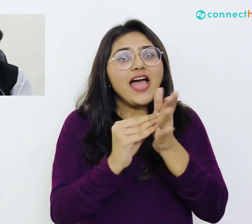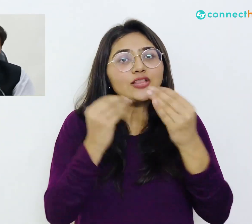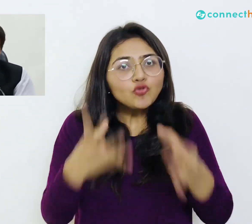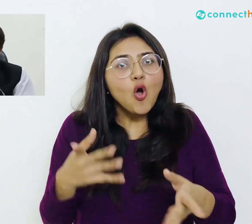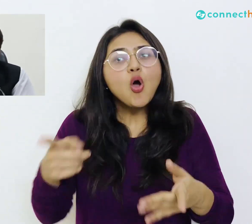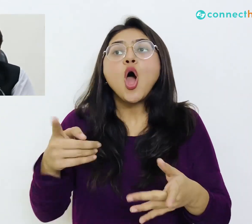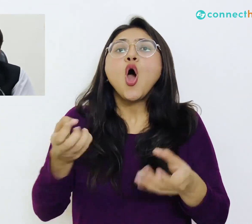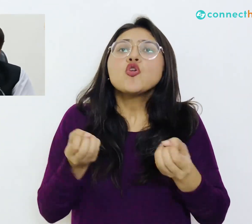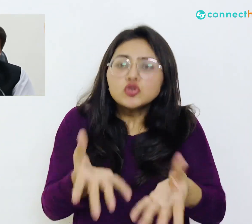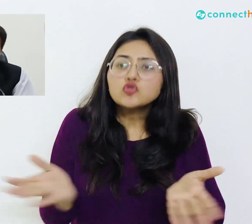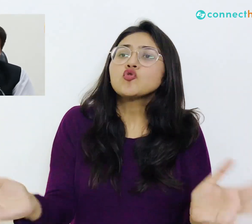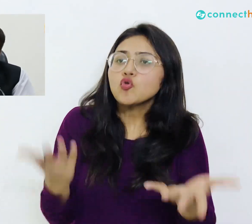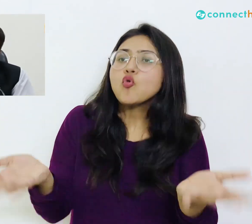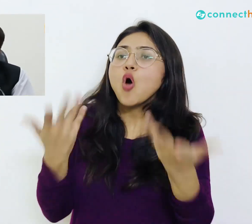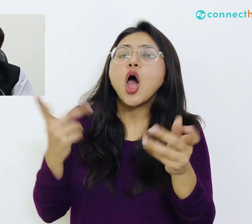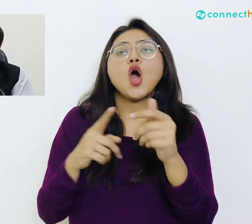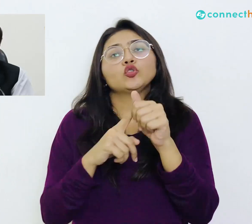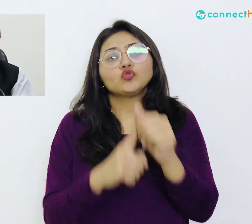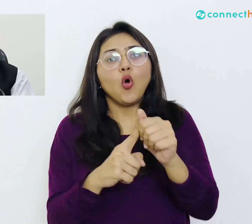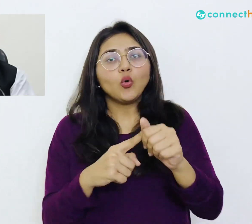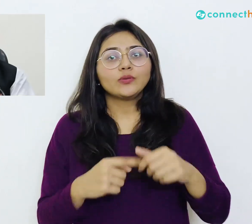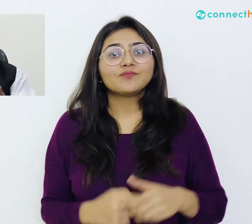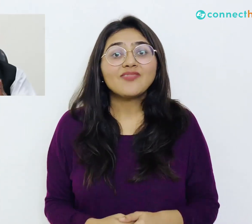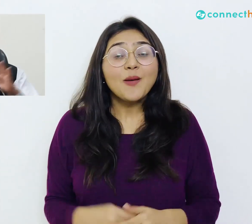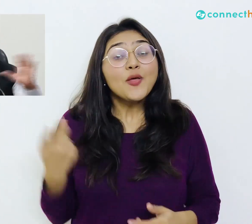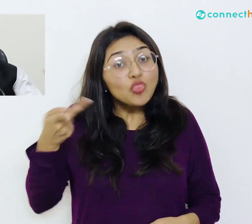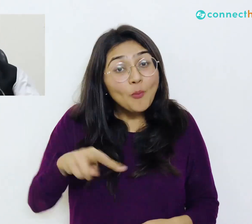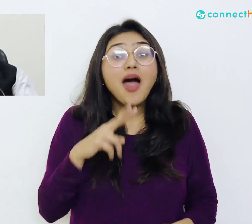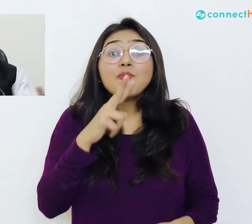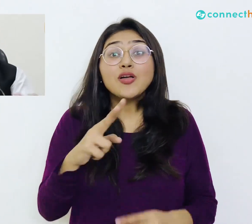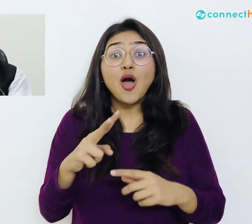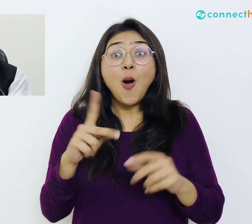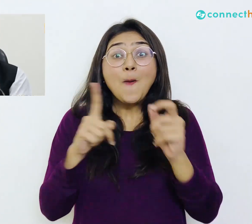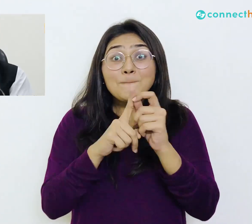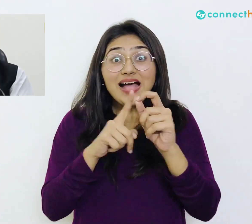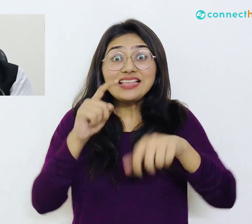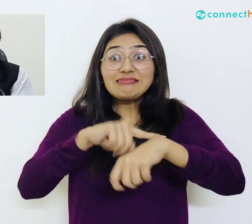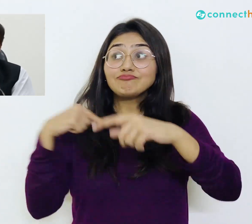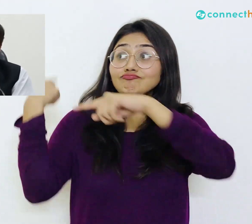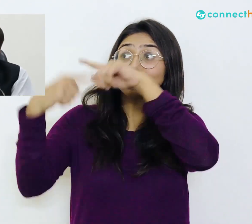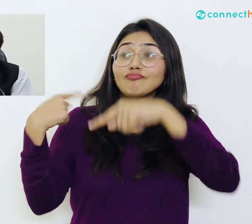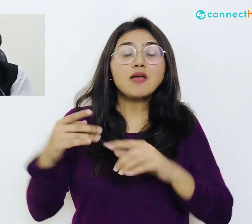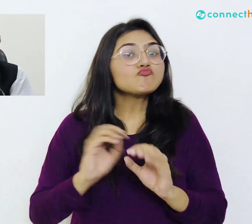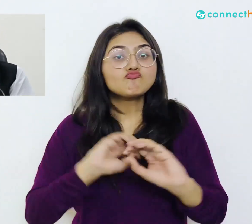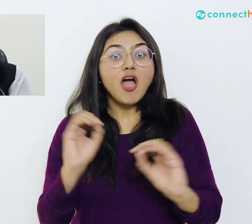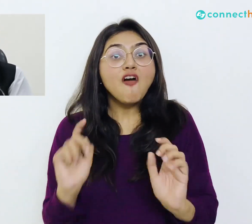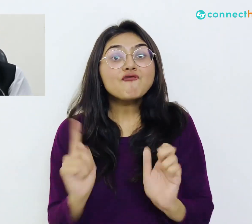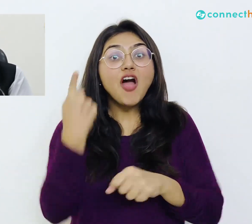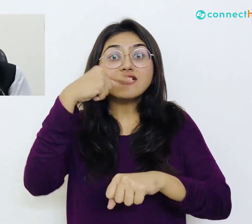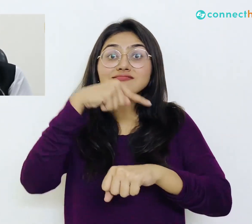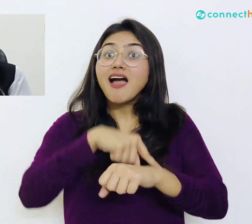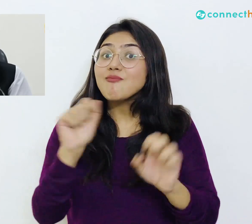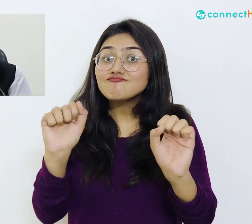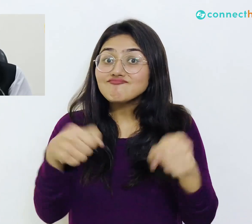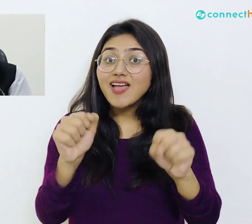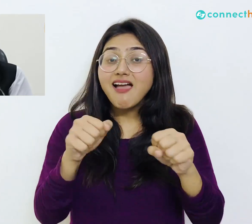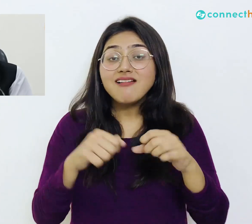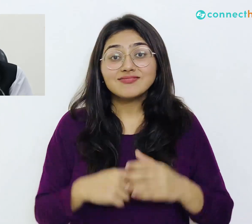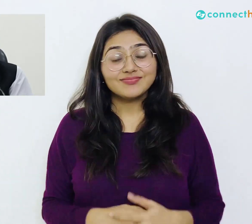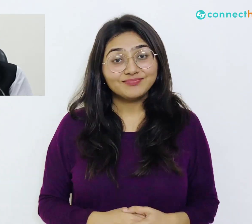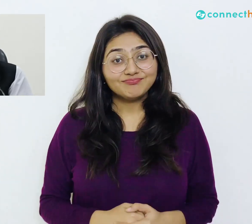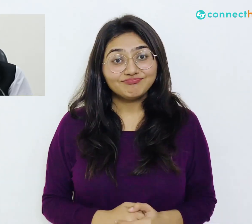یا نمل یونیورسٹی کے لیے، یہ ساروں کے لیے ہماری آڈٹ ہوتی ہے، رپورٹ ٹرانسپیرنٹ ہوتی ہے. پبلک